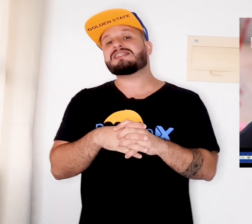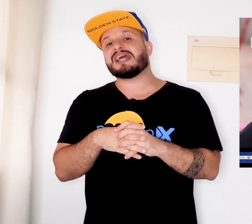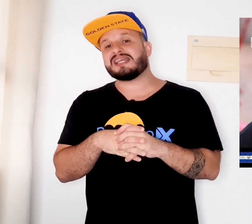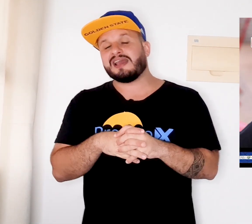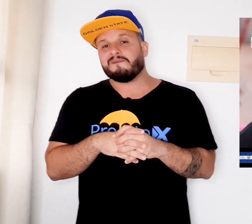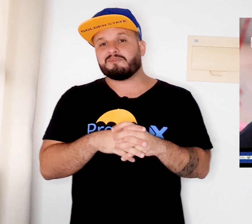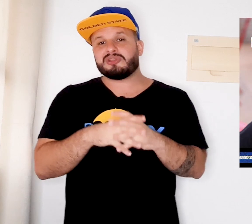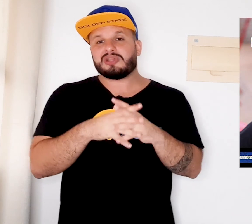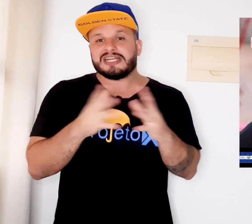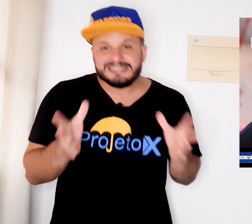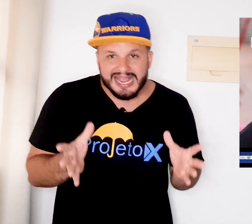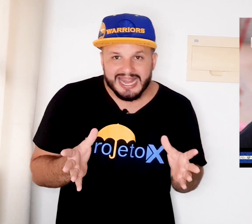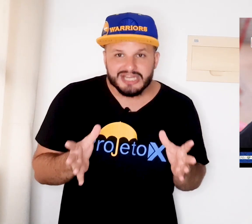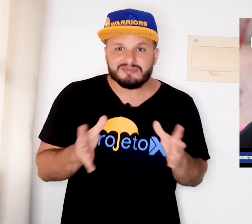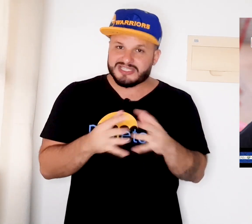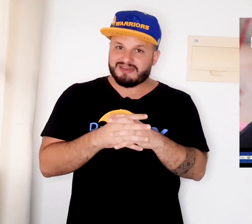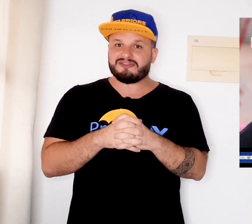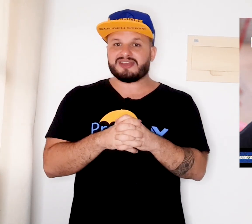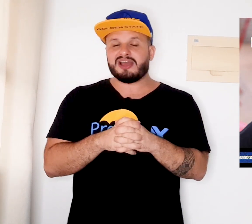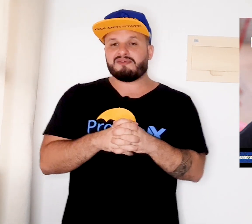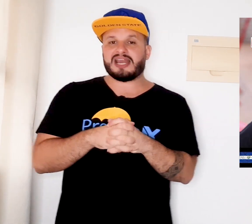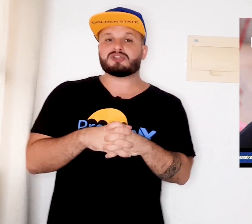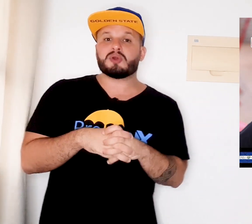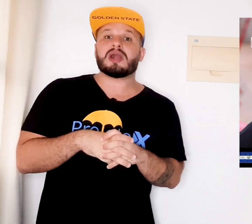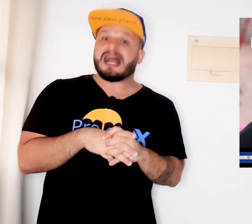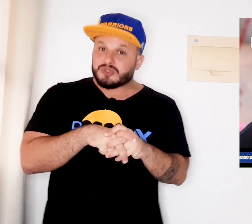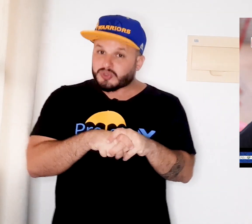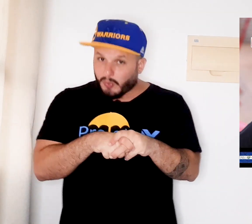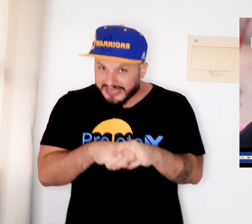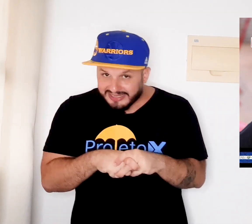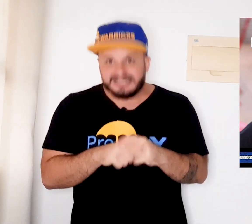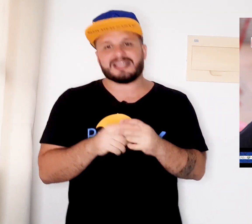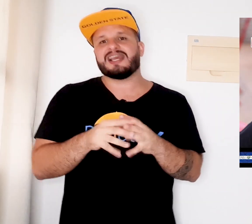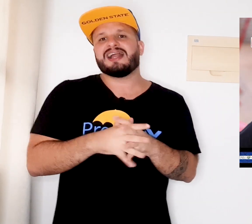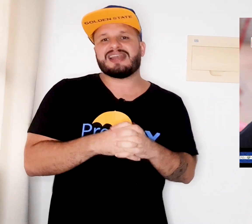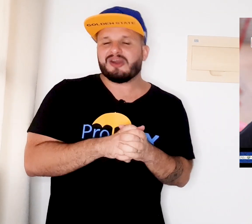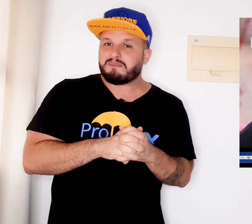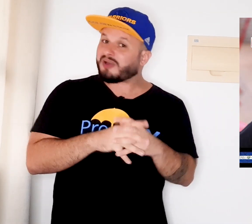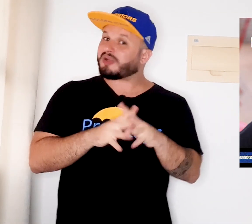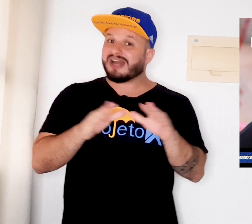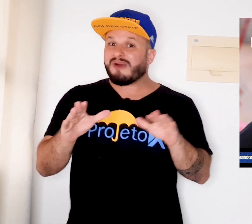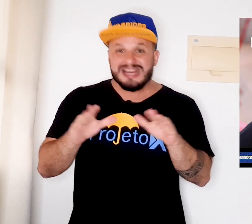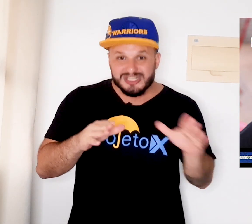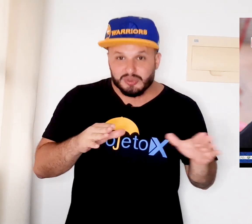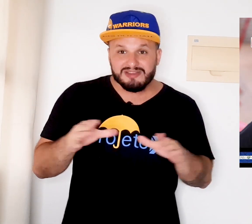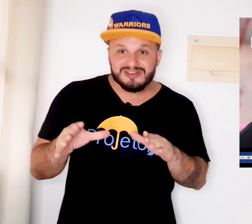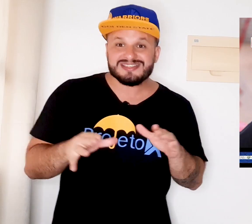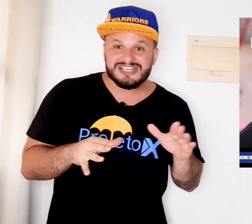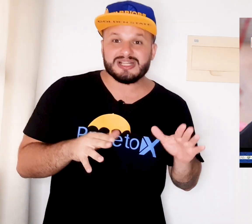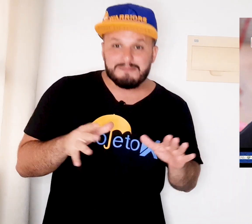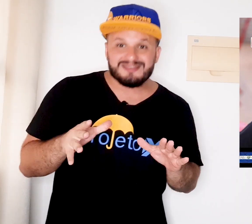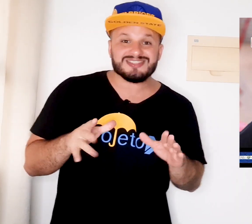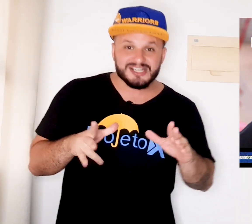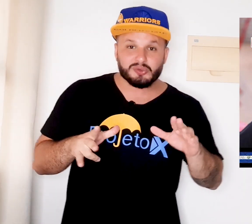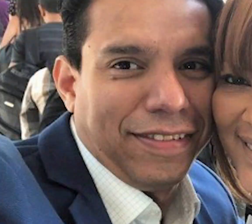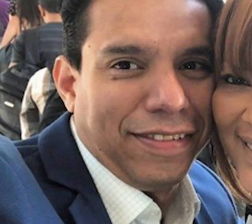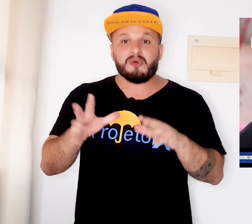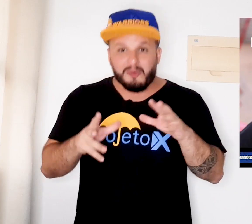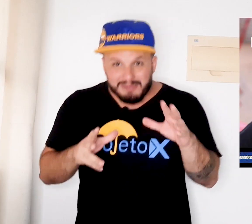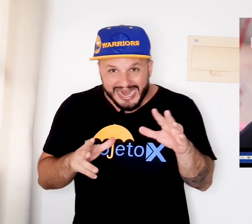aí na internet, você vai ver falar sobre o caso Swing lá no Peru. E não é isso que você está pensando, por mais